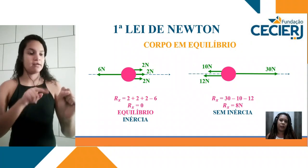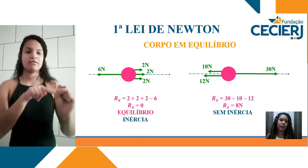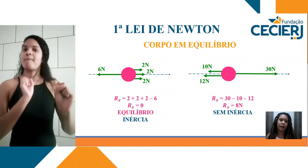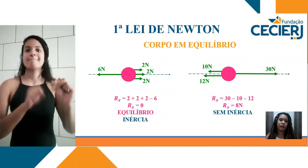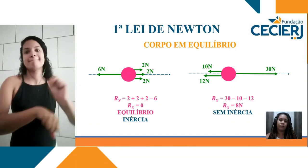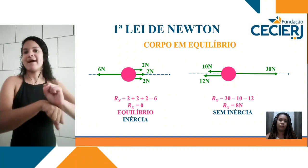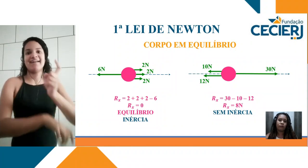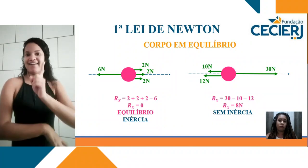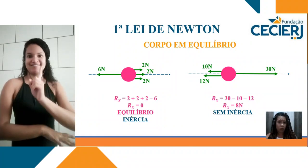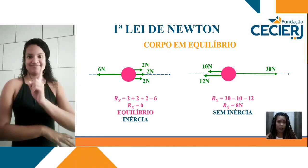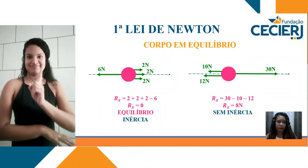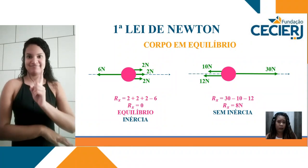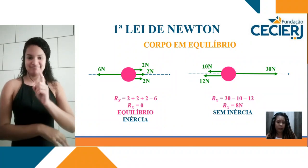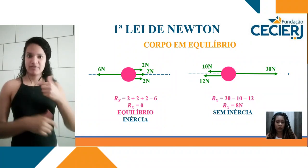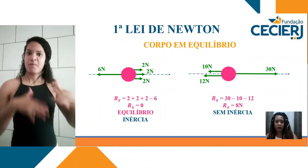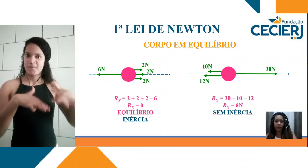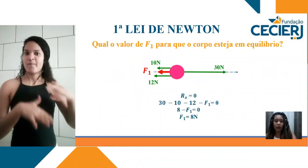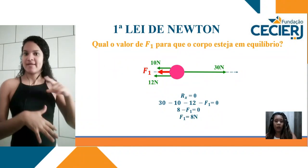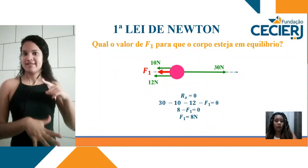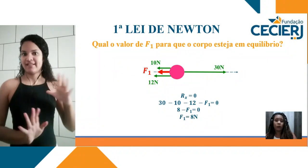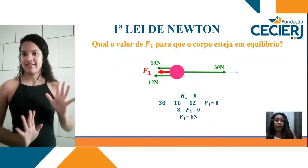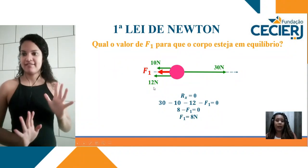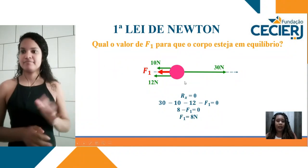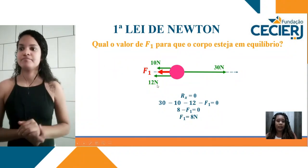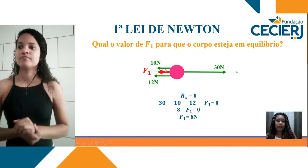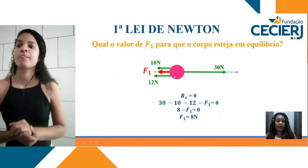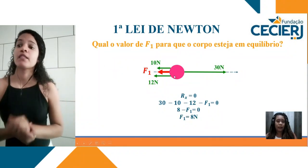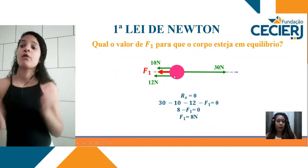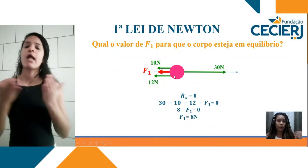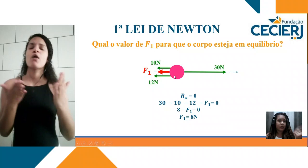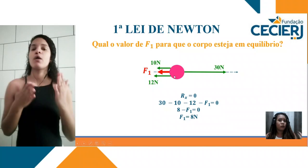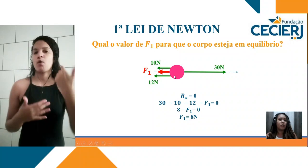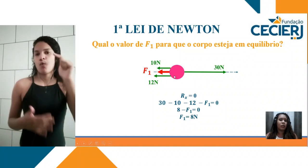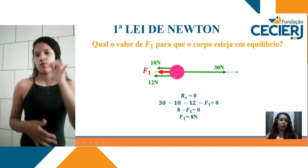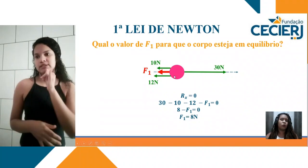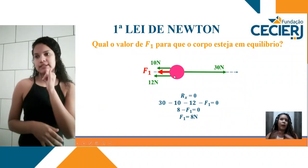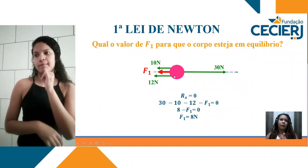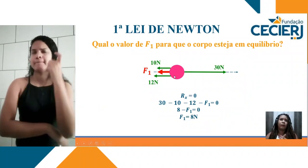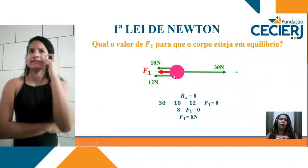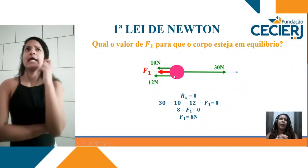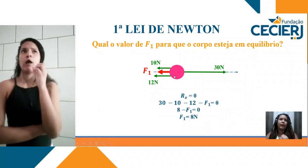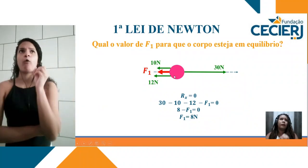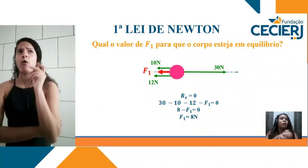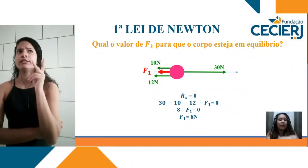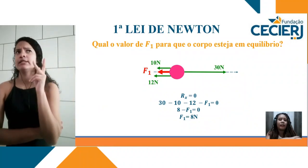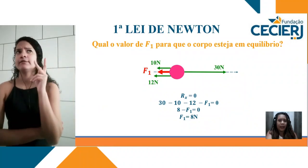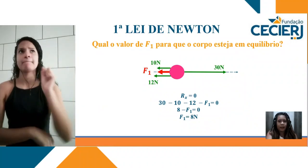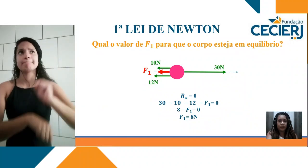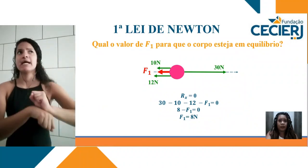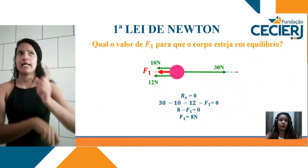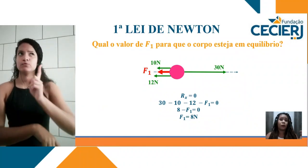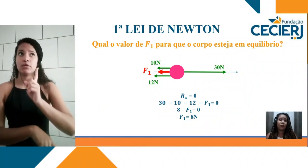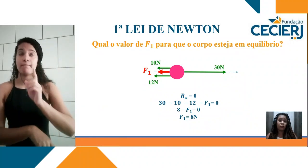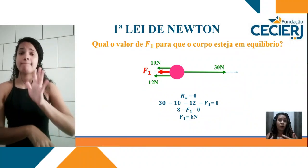está na inércia. Ok? É isso. Vamos trabalhar aqui esse exemplo pensando no seguinte. Tudo bem, meu carinha não está na